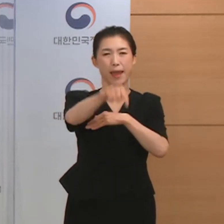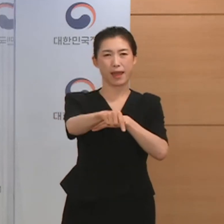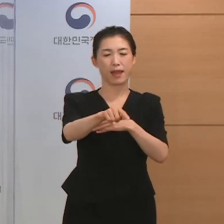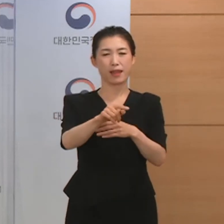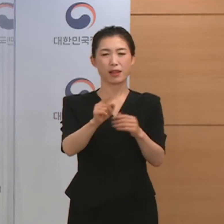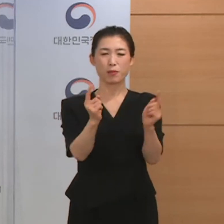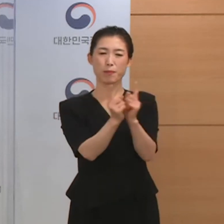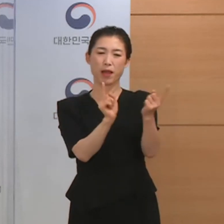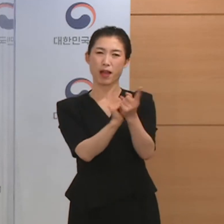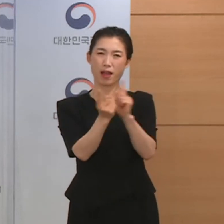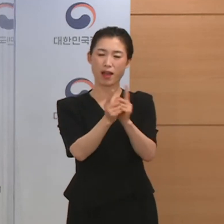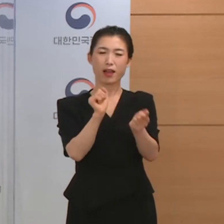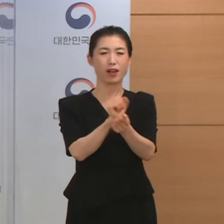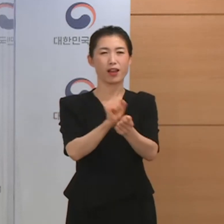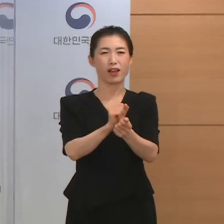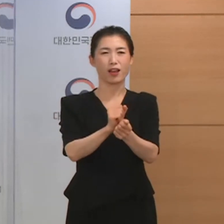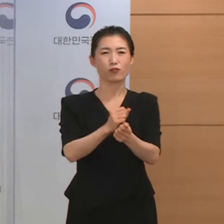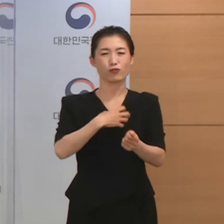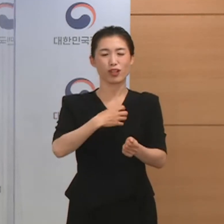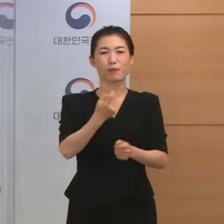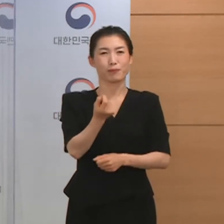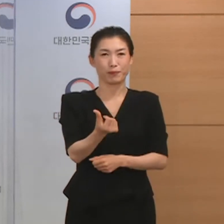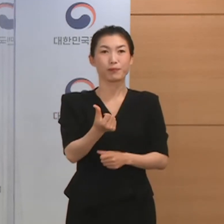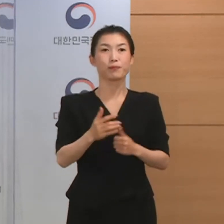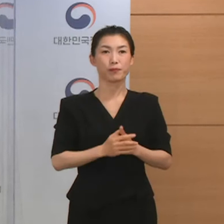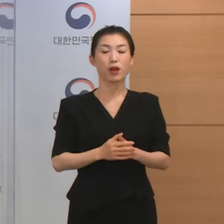보고 있고 특히 1차